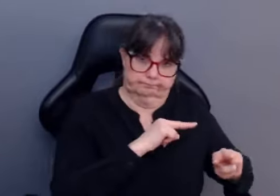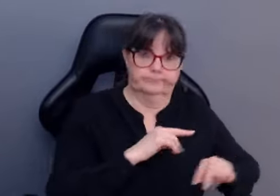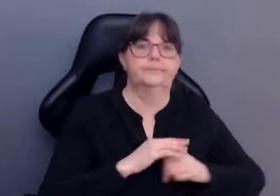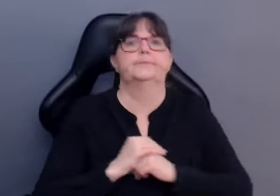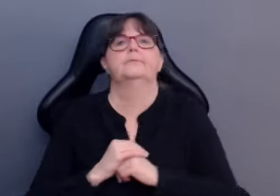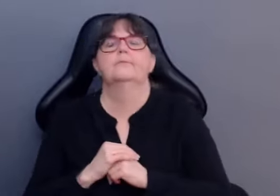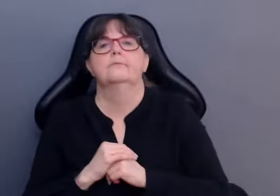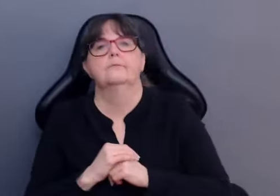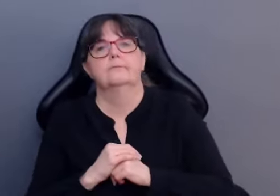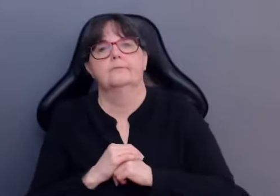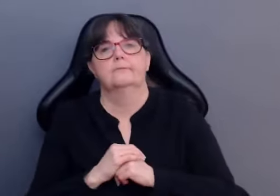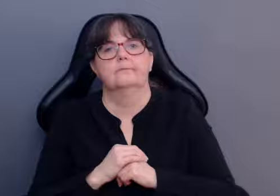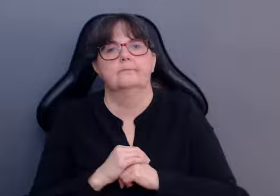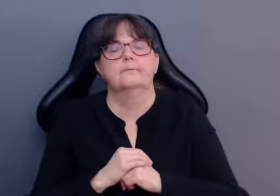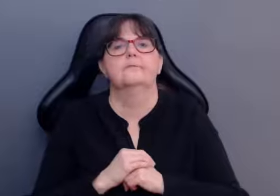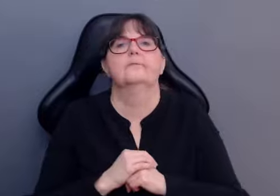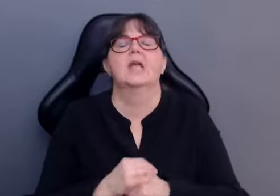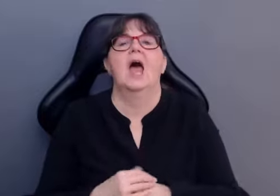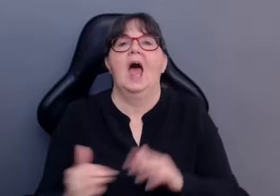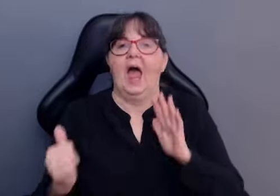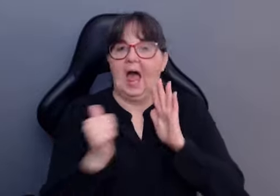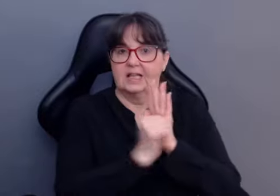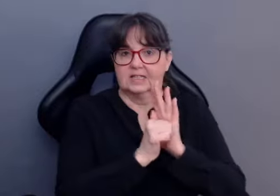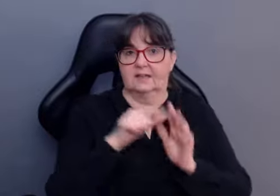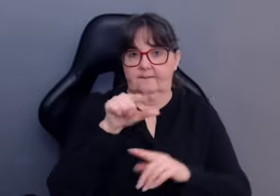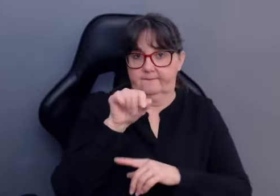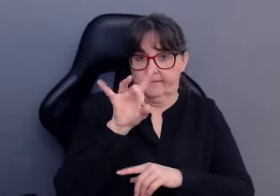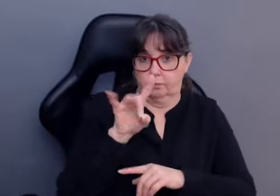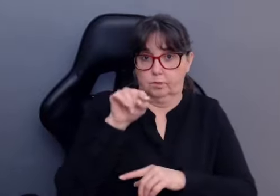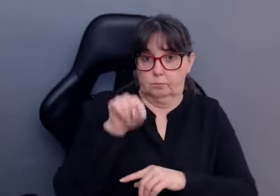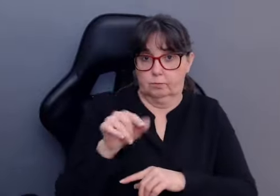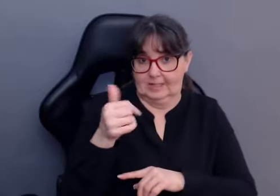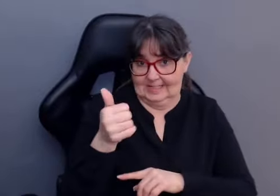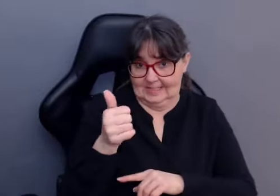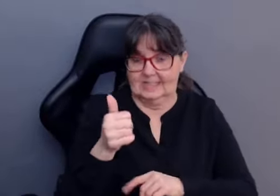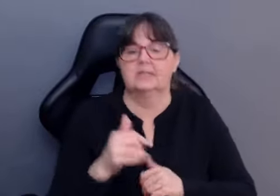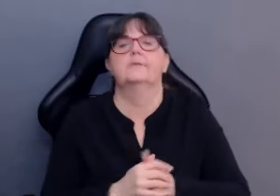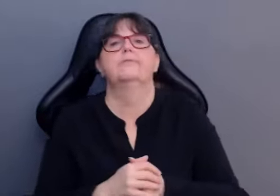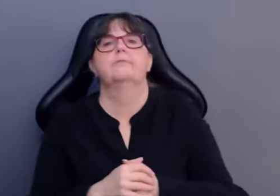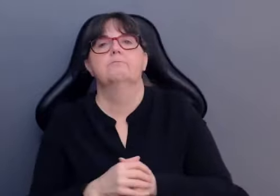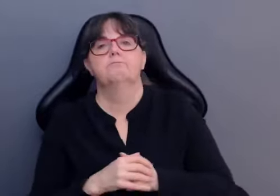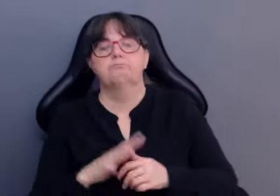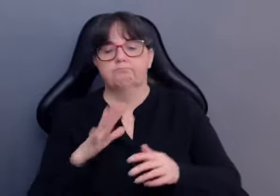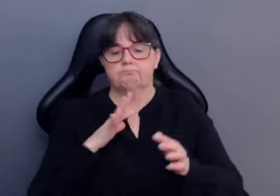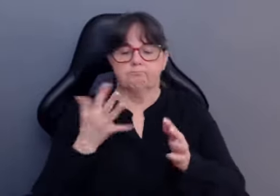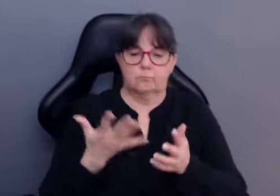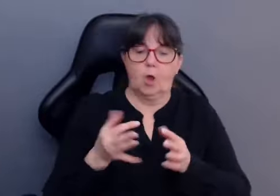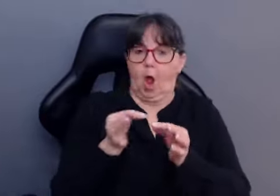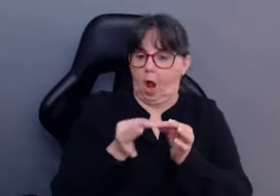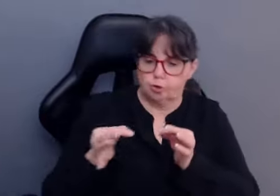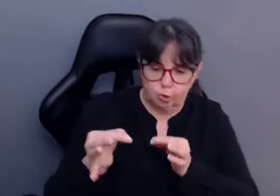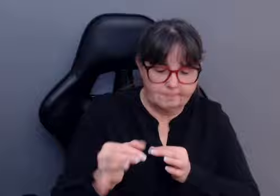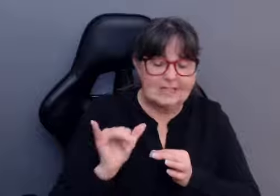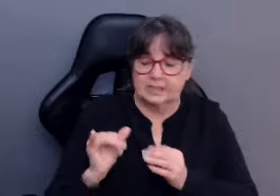Article 28.10. Ajournement. Qu'il y ait quorum ou non, une assemblée